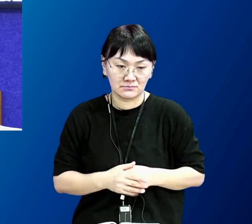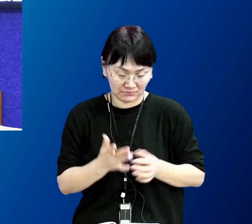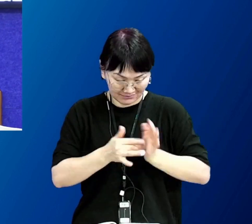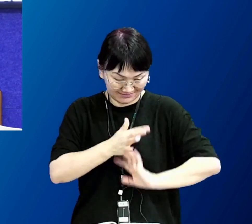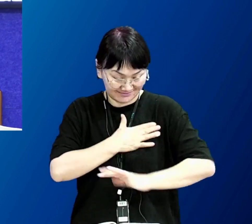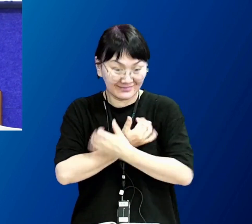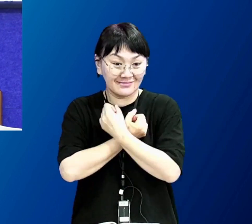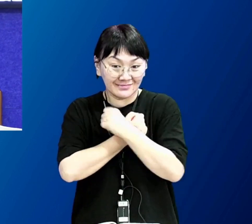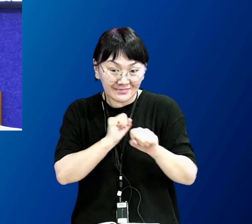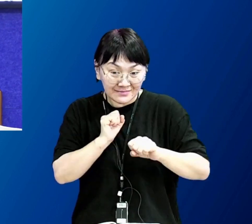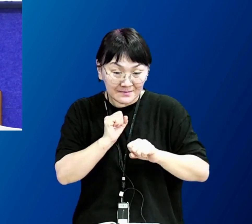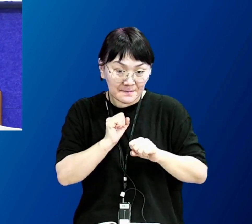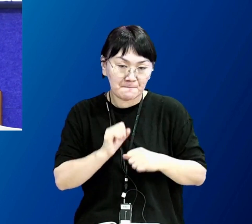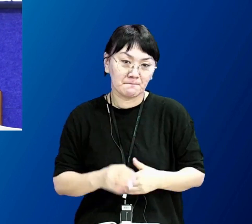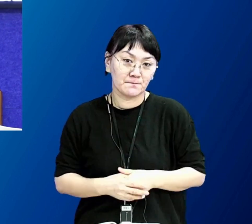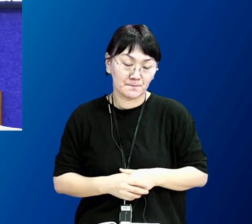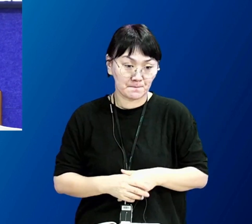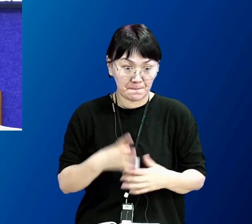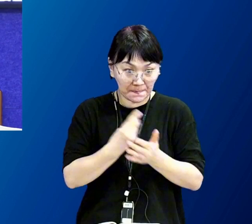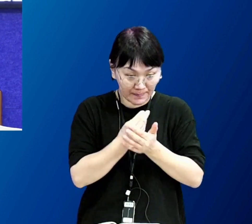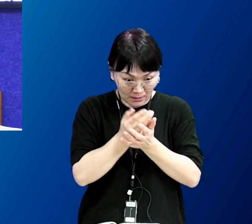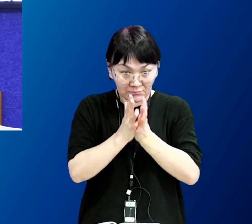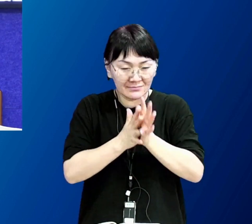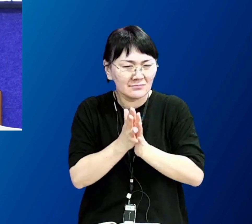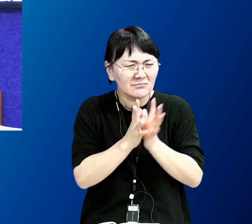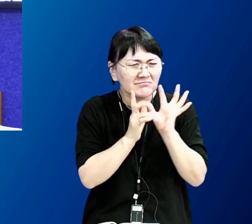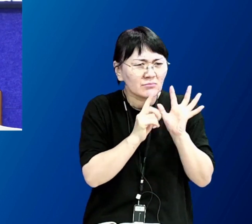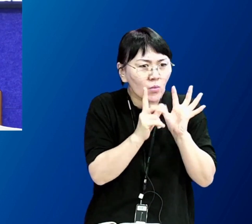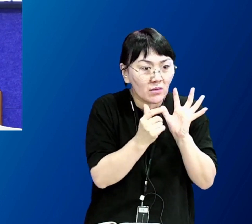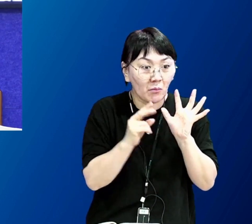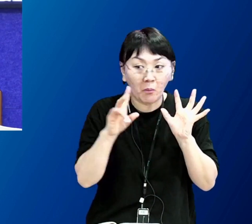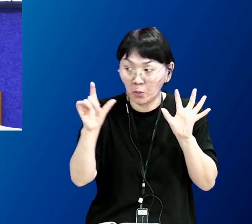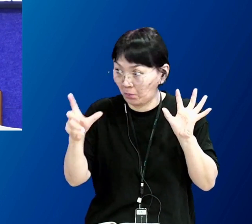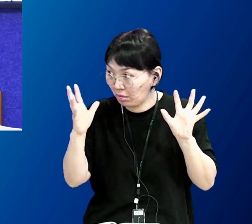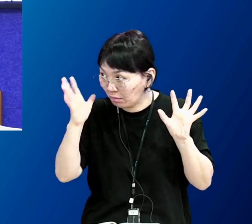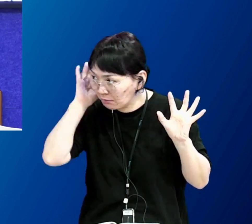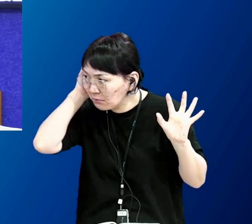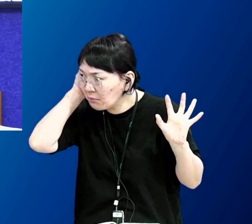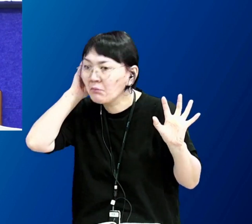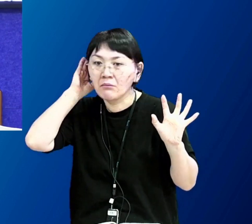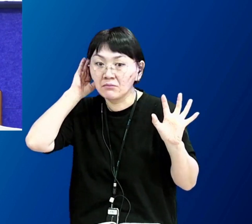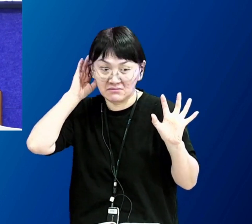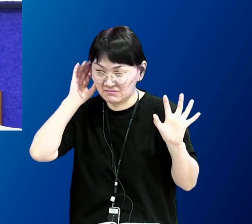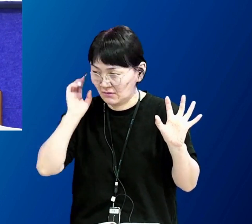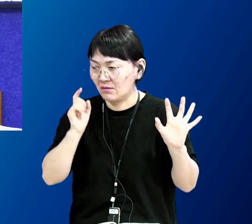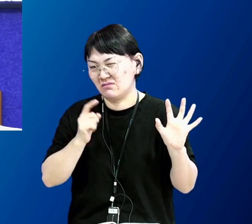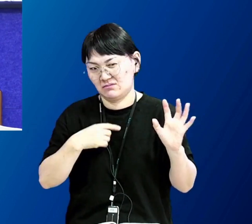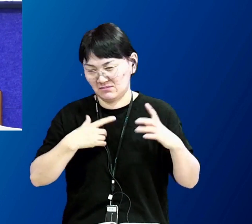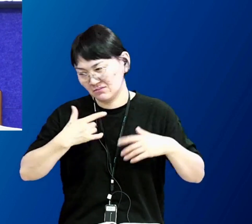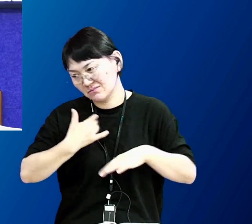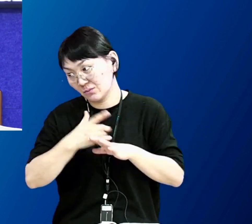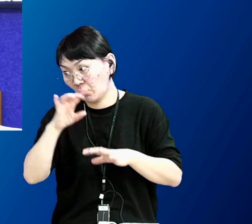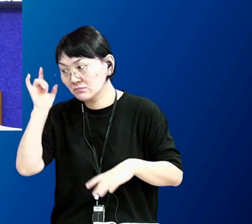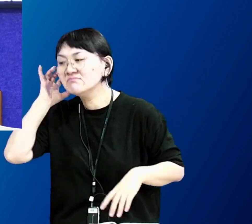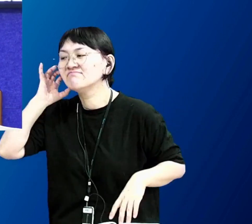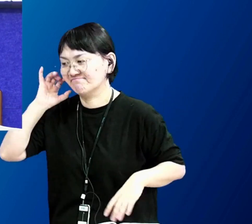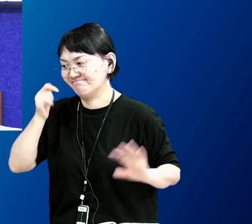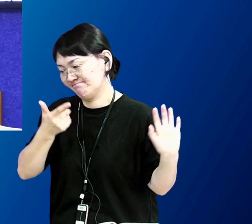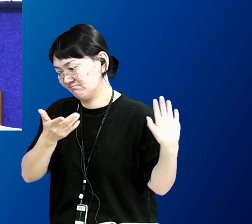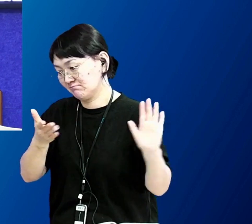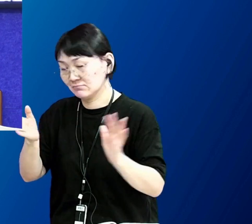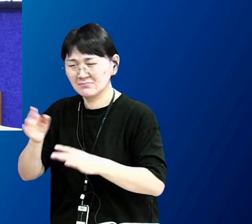Аврыг авсан хүн байж тээ. Өөр зүйлийг сонсож, өөр зүйлийг хайрлж эхэлвэл яах вэ?